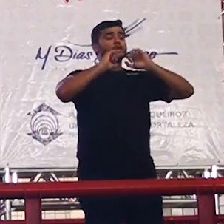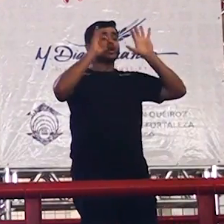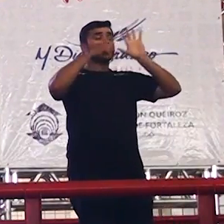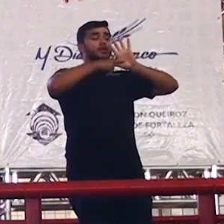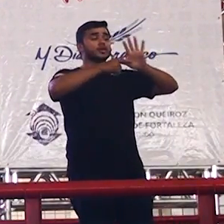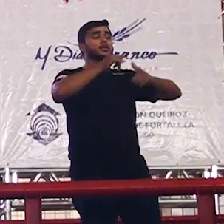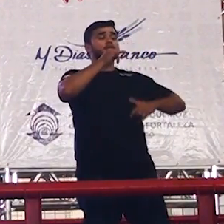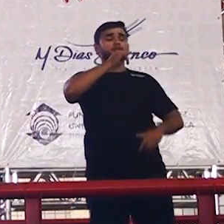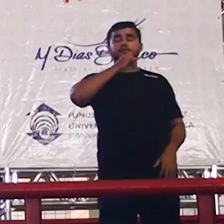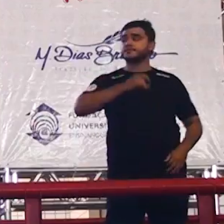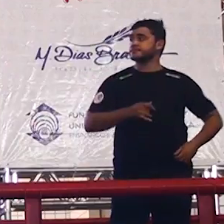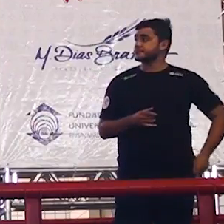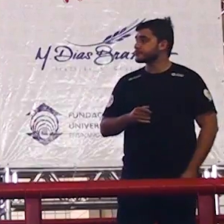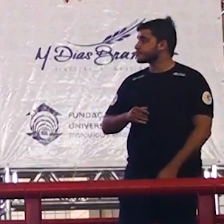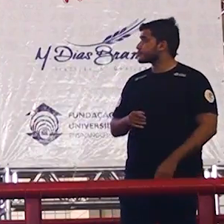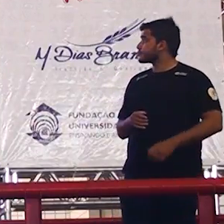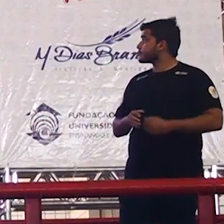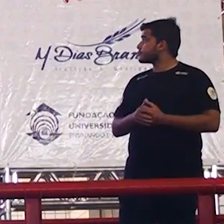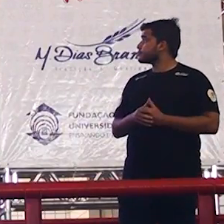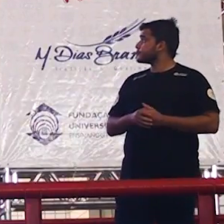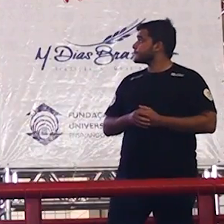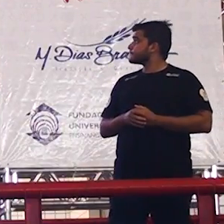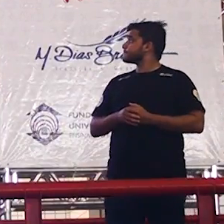aqui um exemplo para vocês, tá bom?